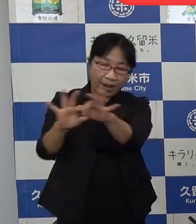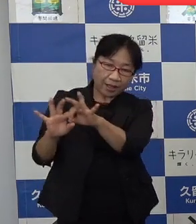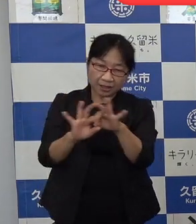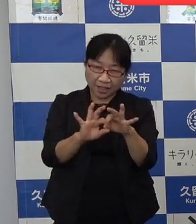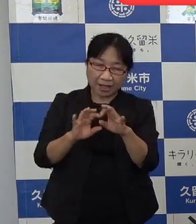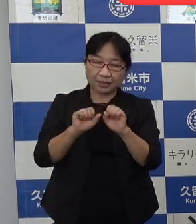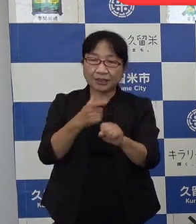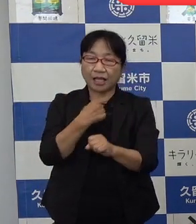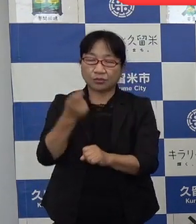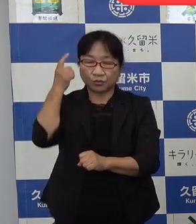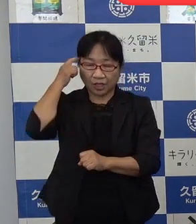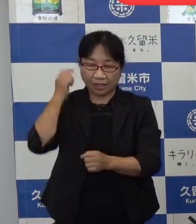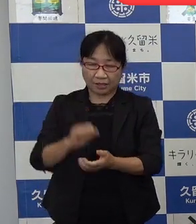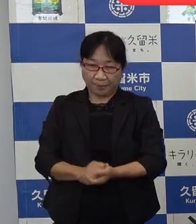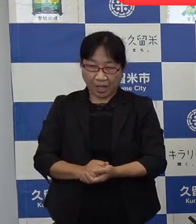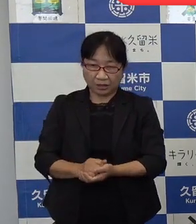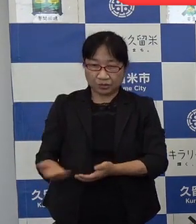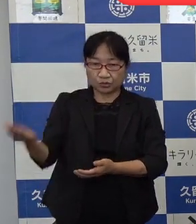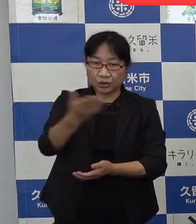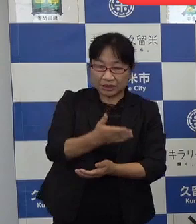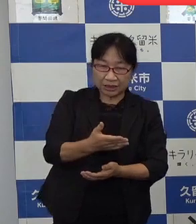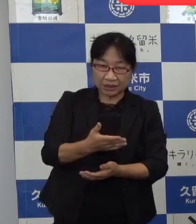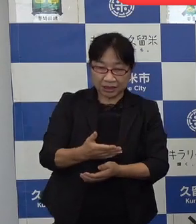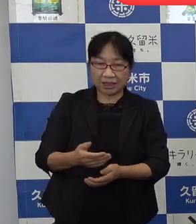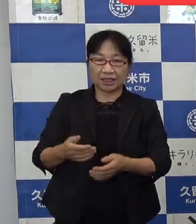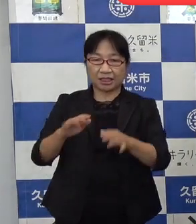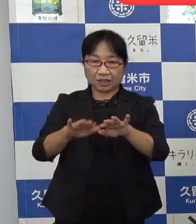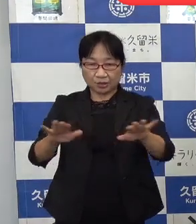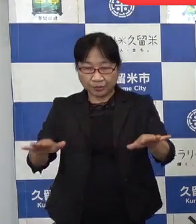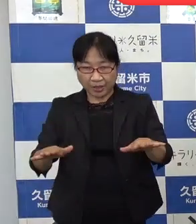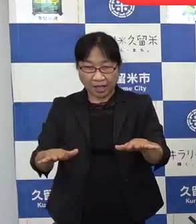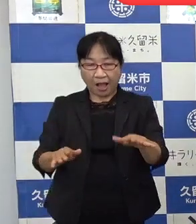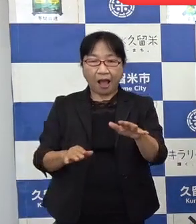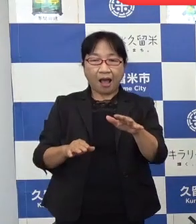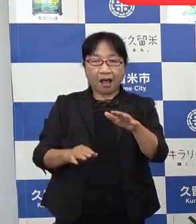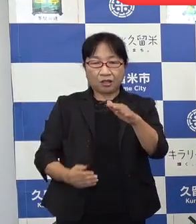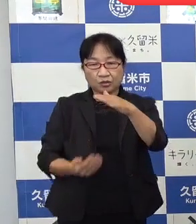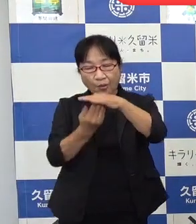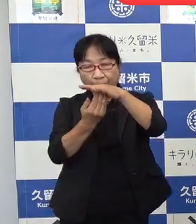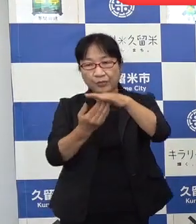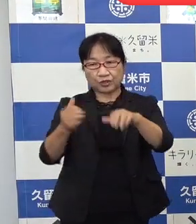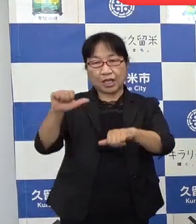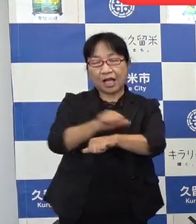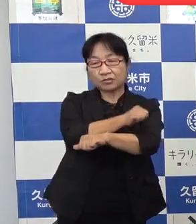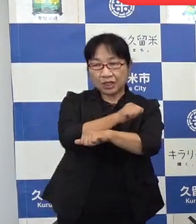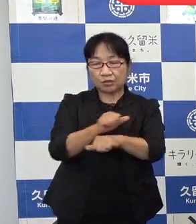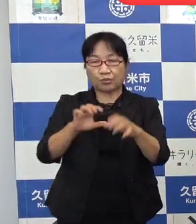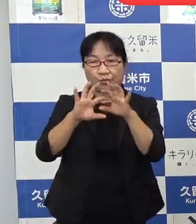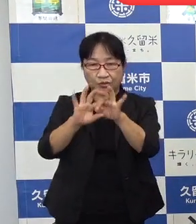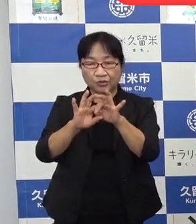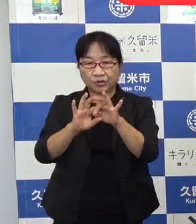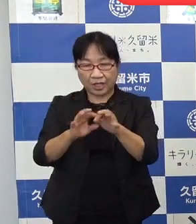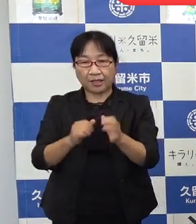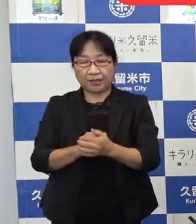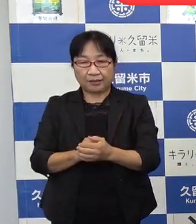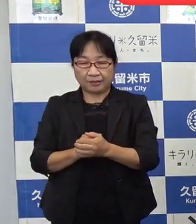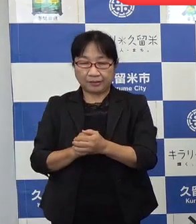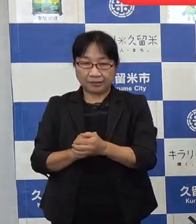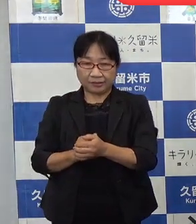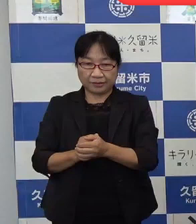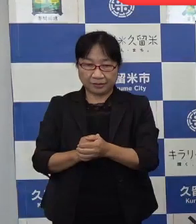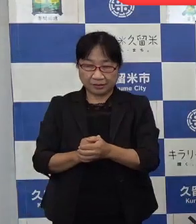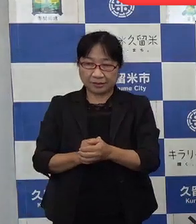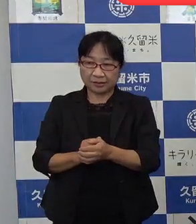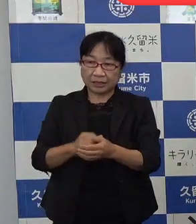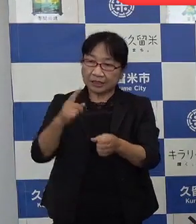。次にジュニアトップアスリートの支援についてご説明を申し上げたいと思います。ちょ